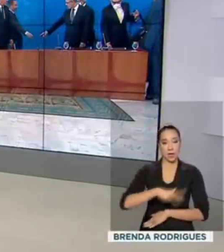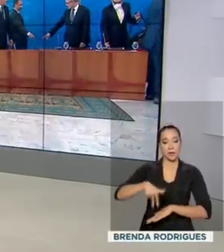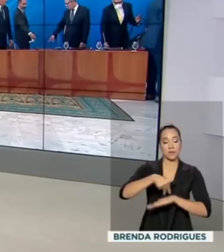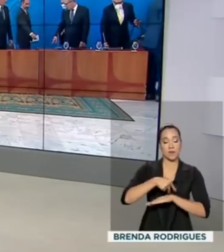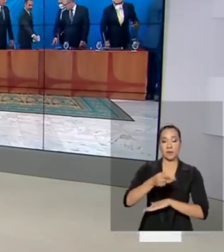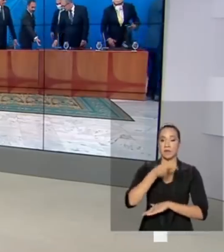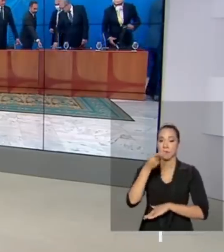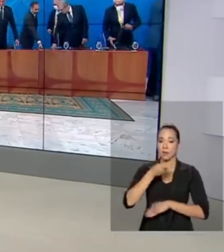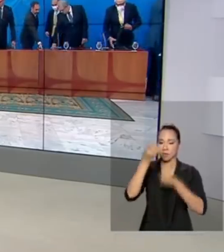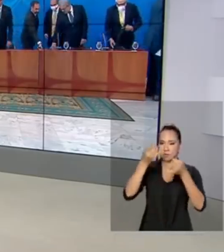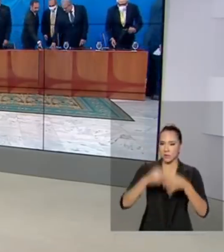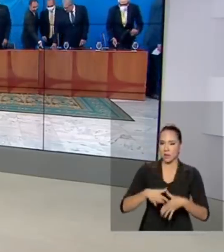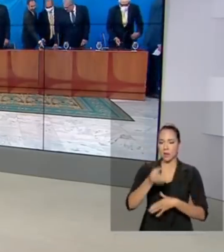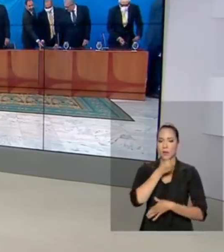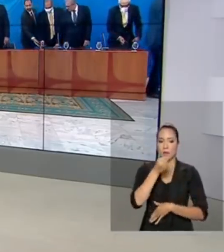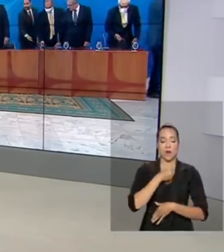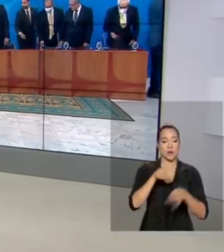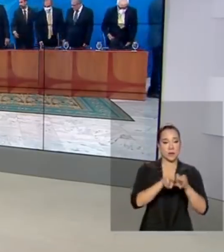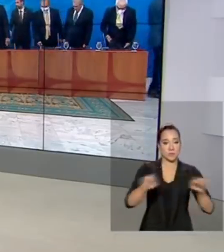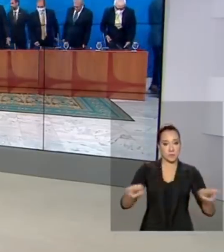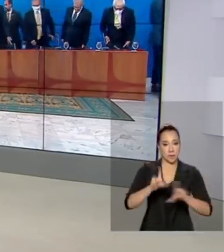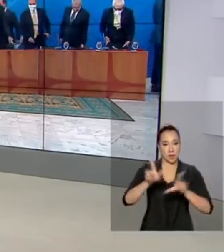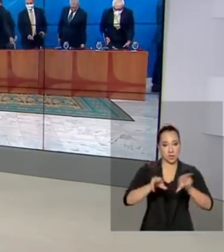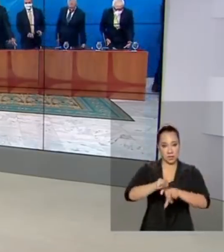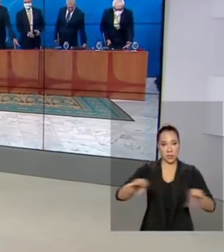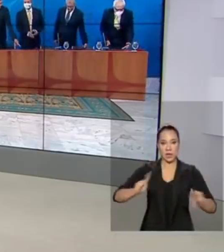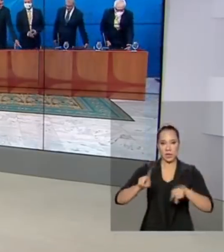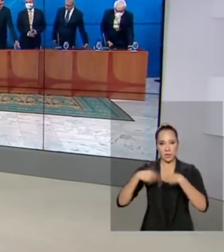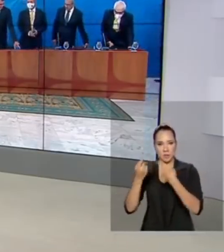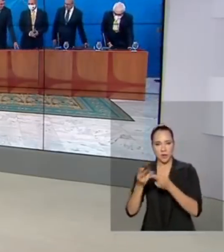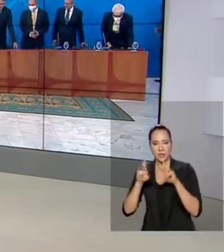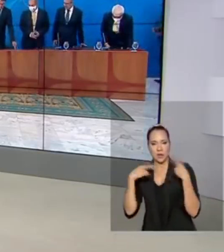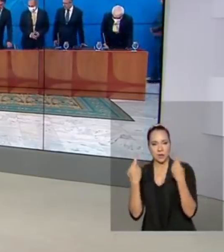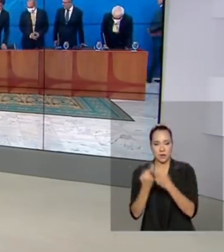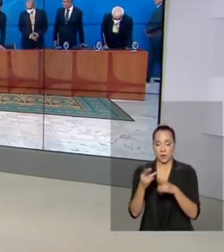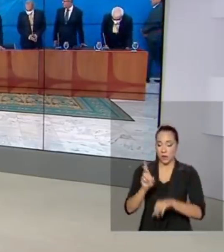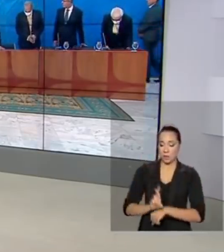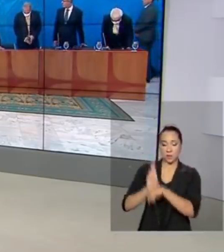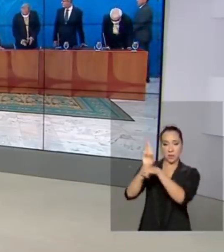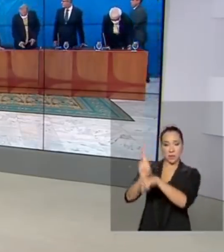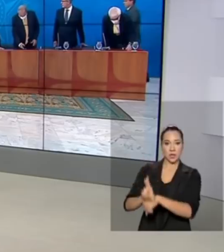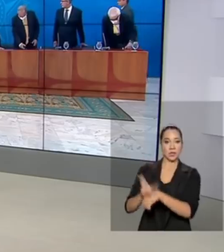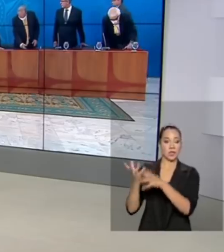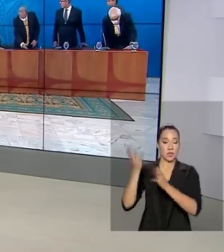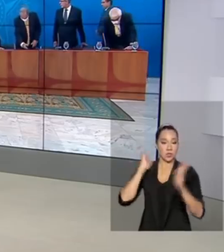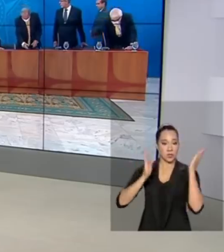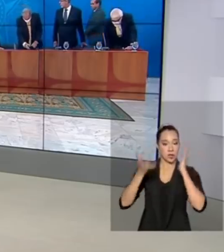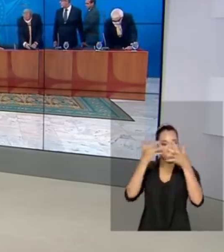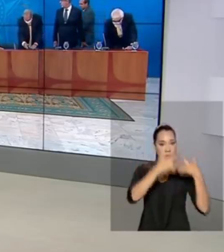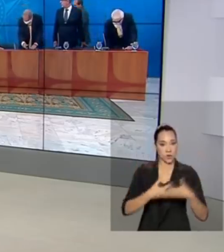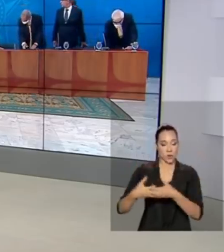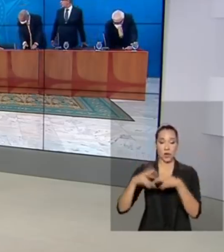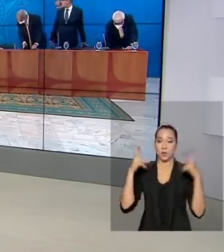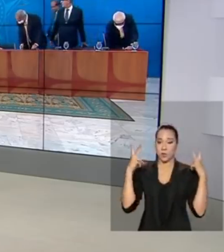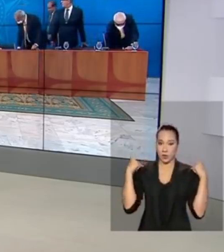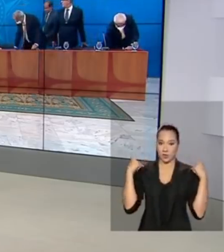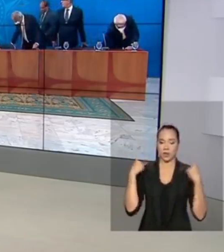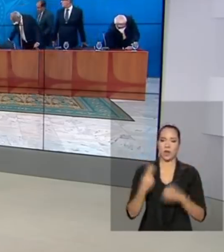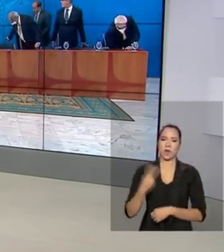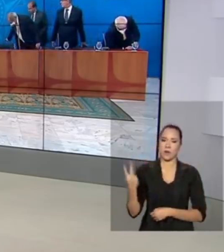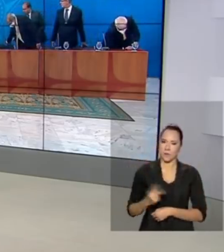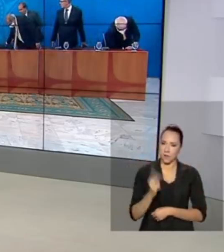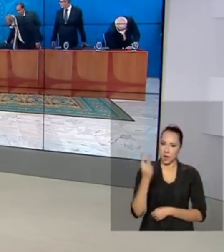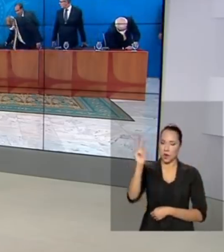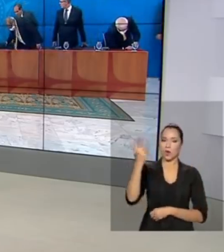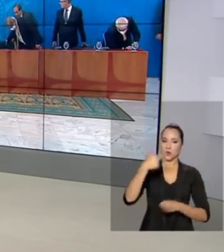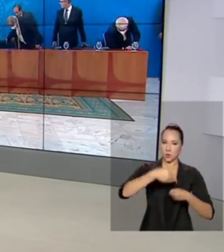imprensa neste momento, após reunião com representantes de caminhoneiros e motoristas profissionais. O preço dos combustíveis